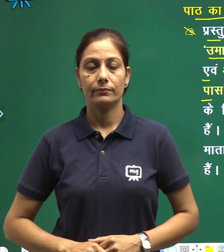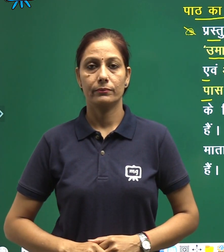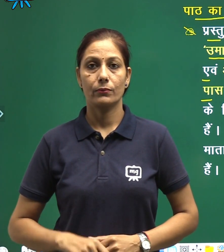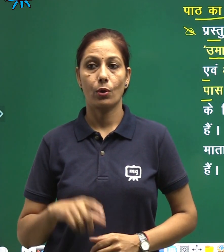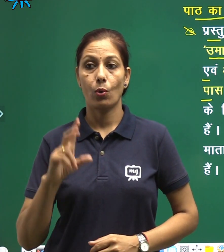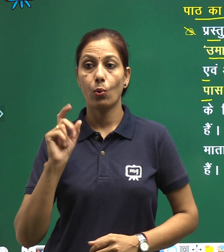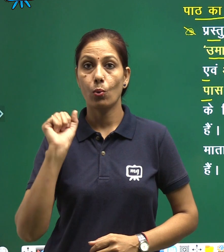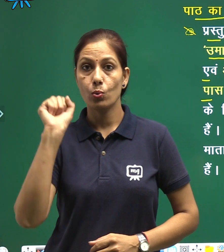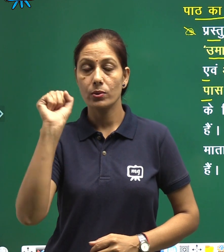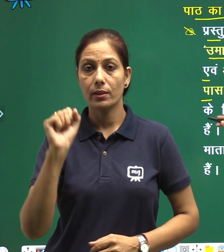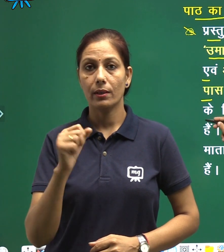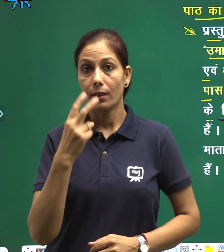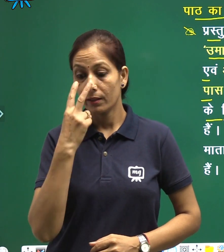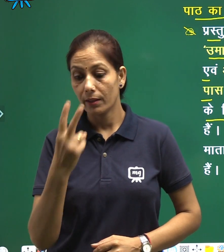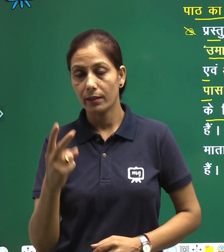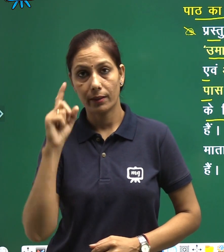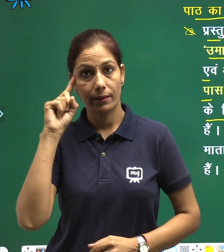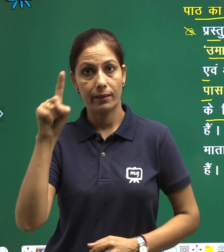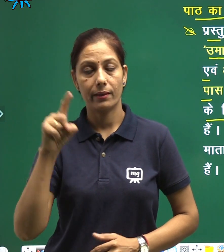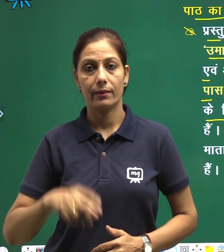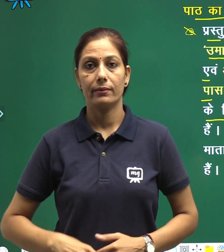उसे देखने के लिए